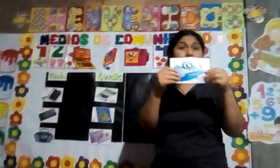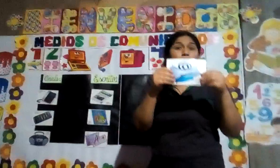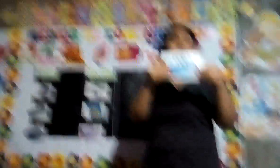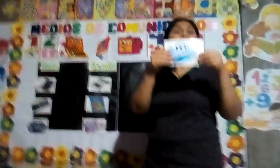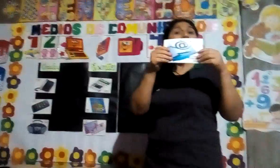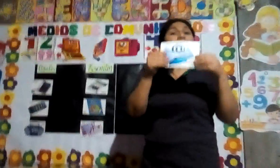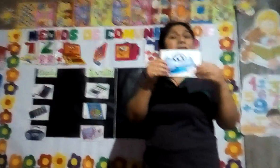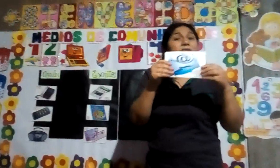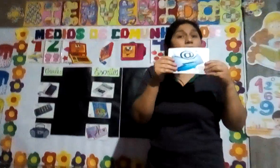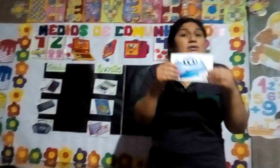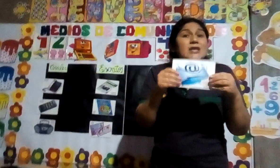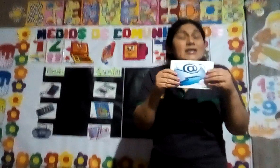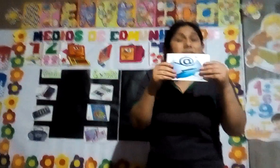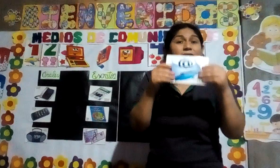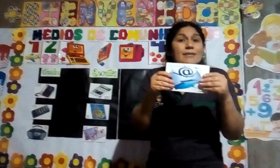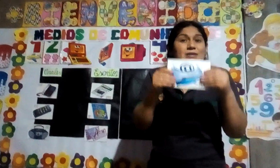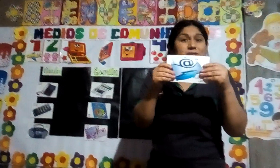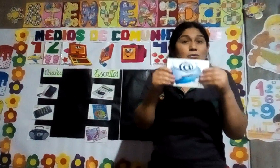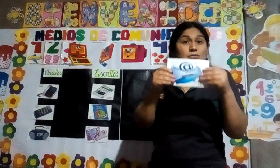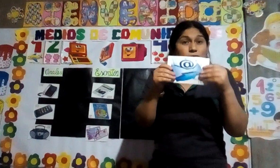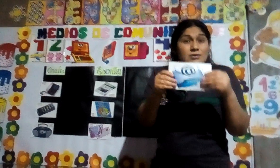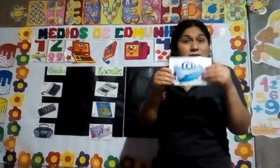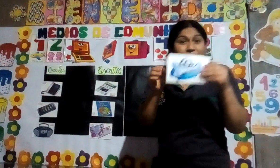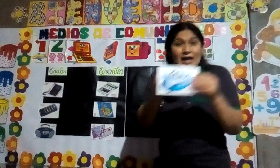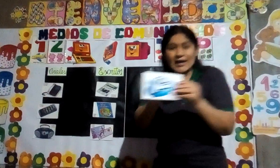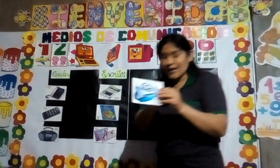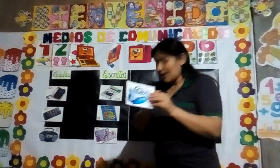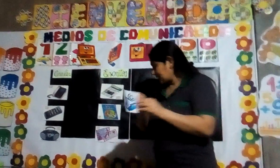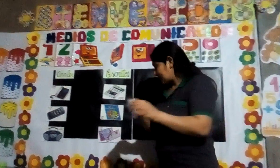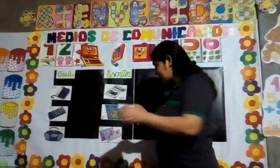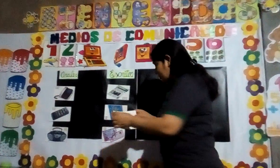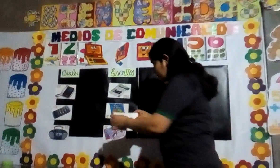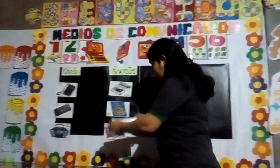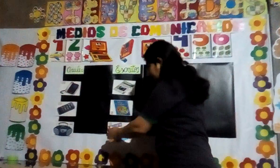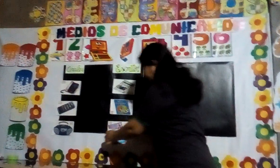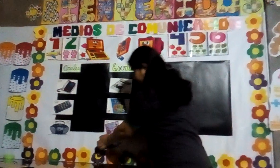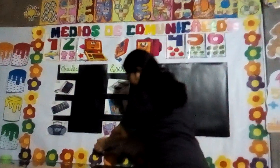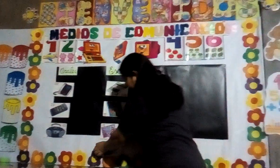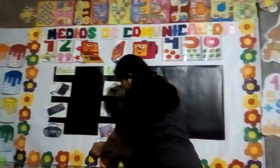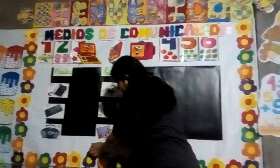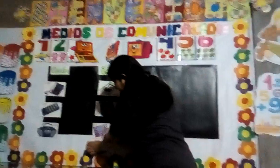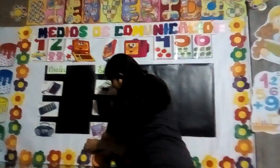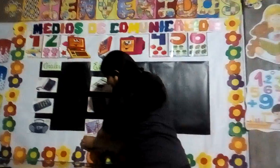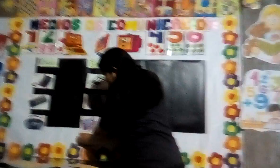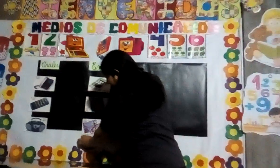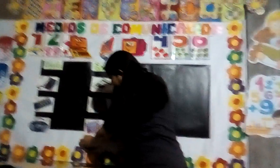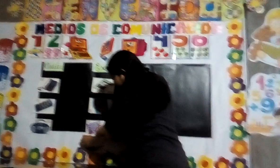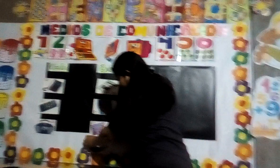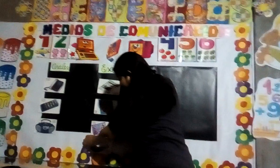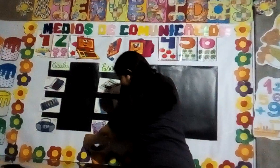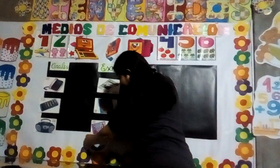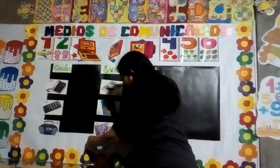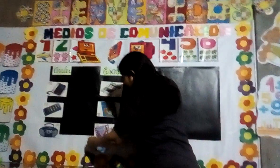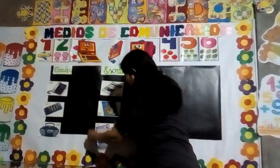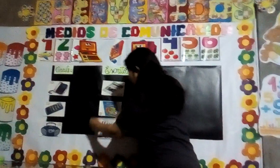comunicación, sé que ustedes están avanzando sus tareas. ¿Ya, chicos? Ahora el correo